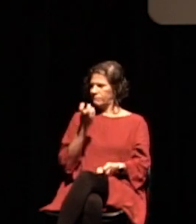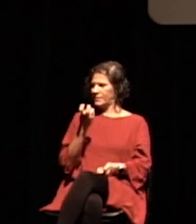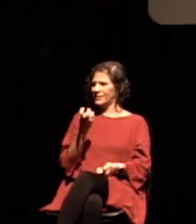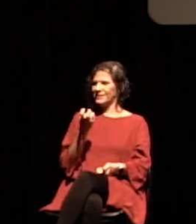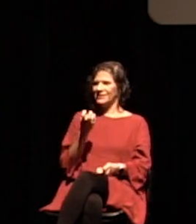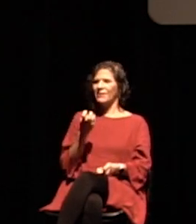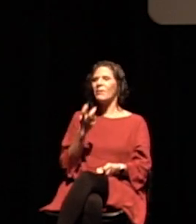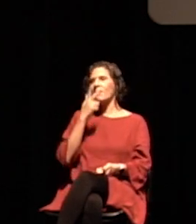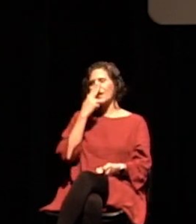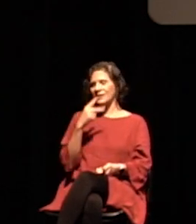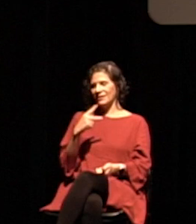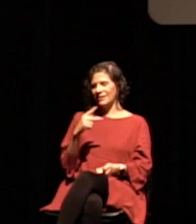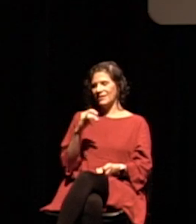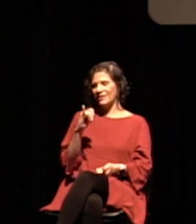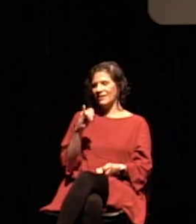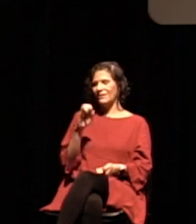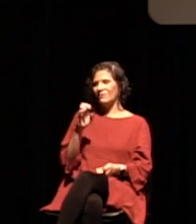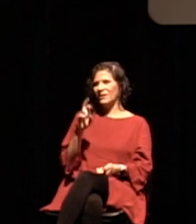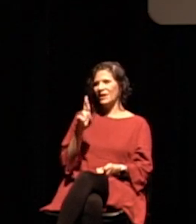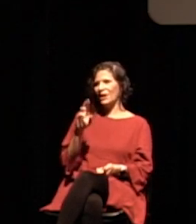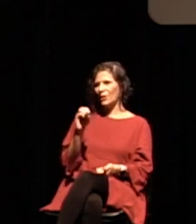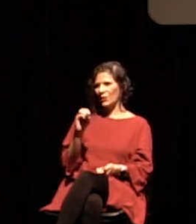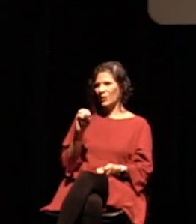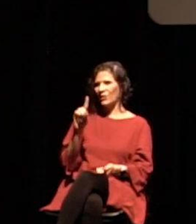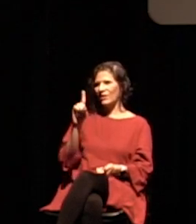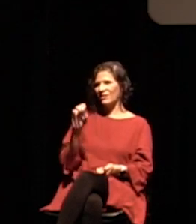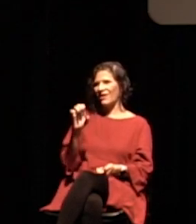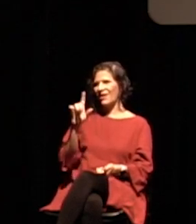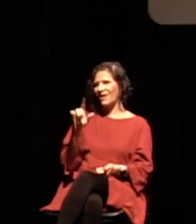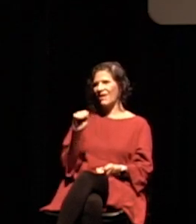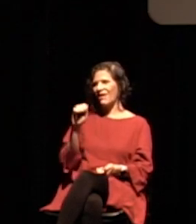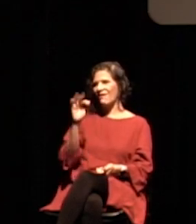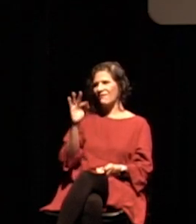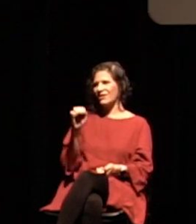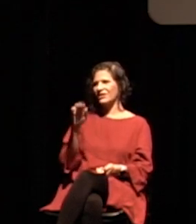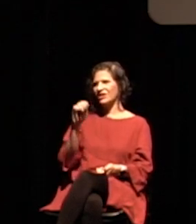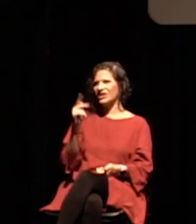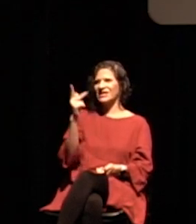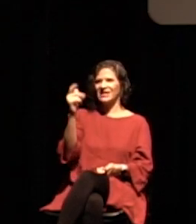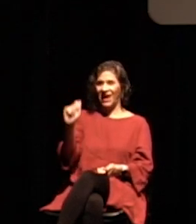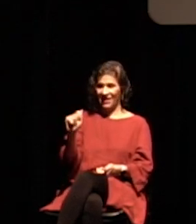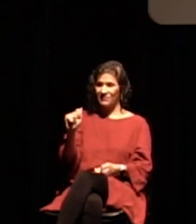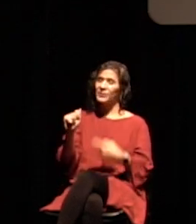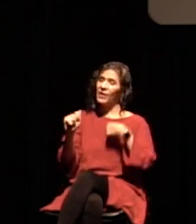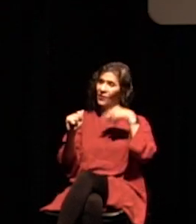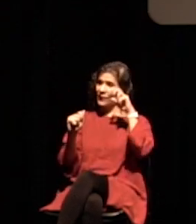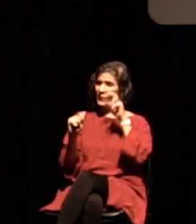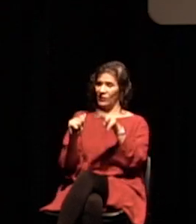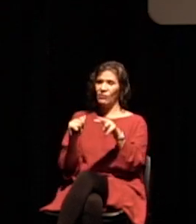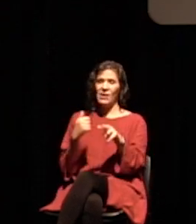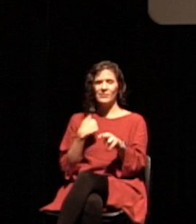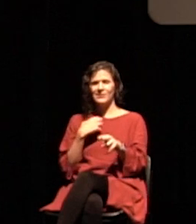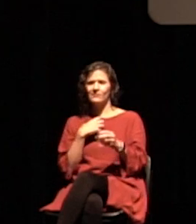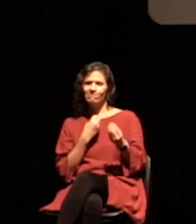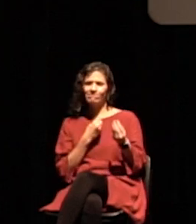della Francesca nessa exposição que está aí. E o que eu é mais uma